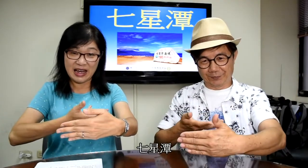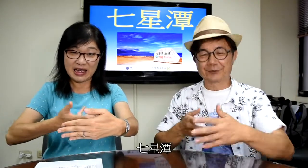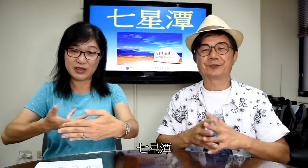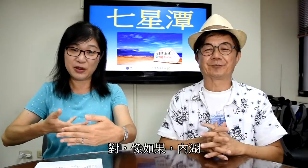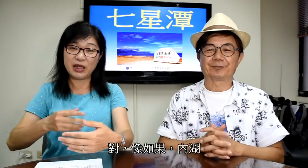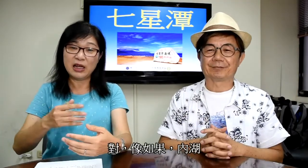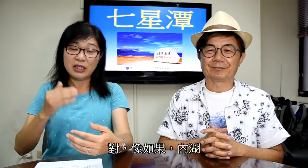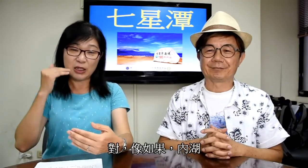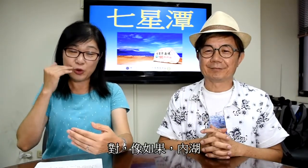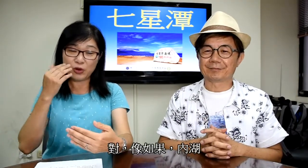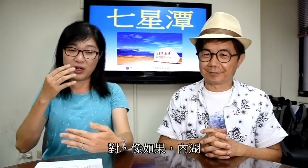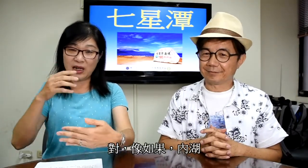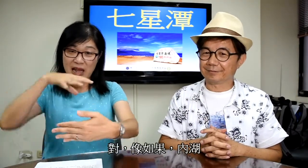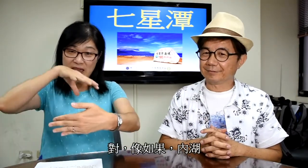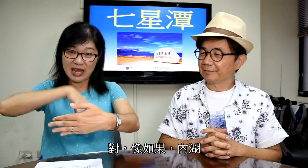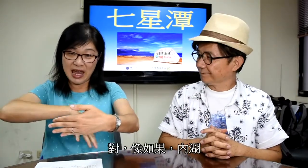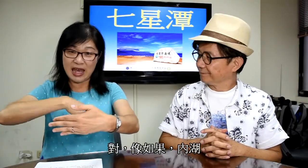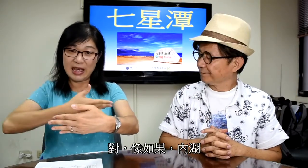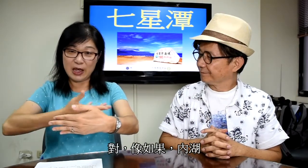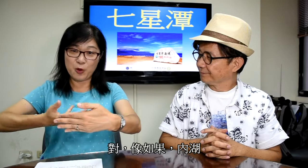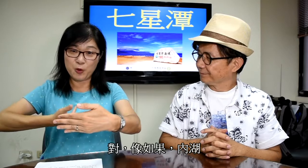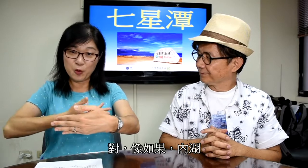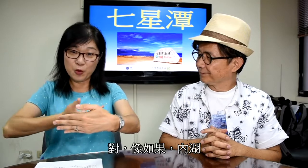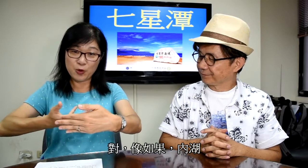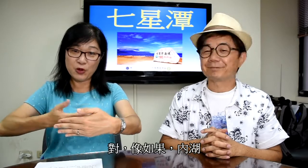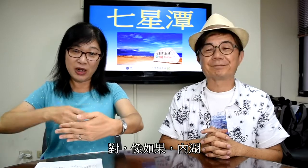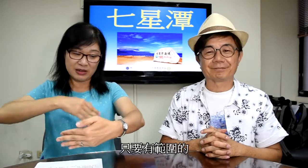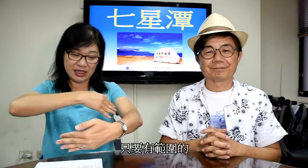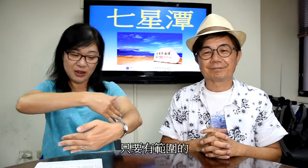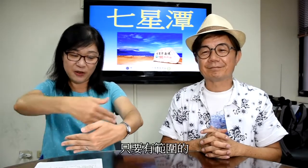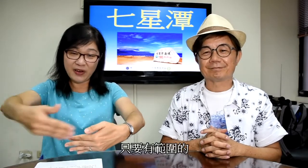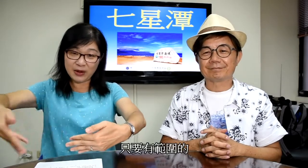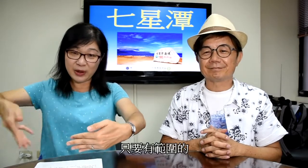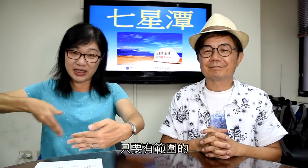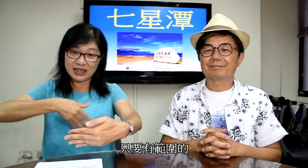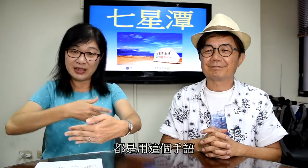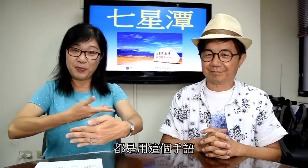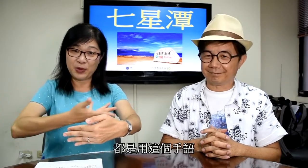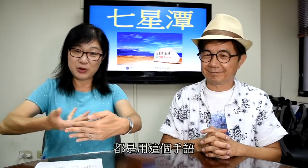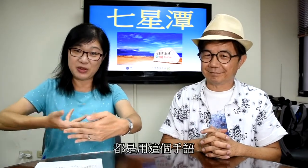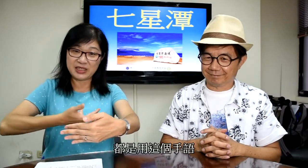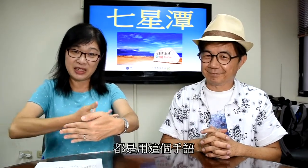潭。对，像如果内湖，只要有范围的都是用这个手